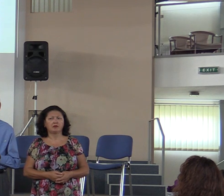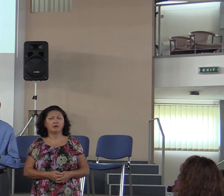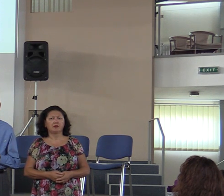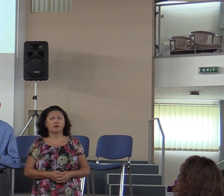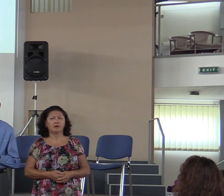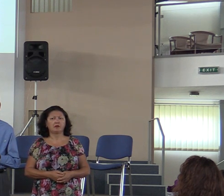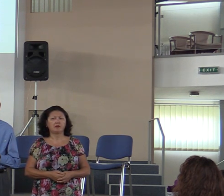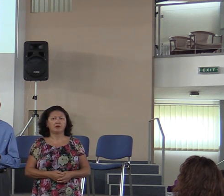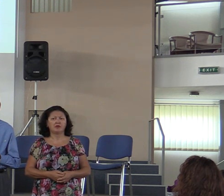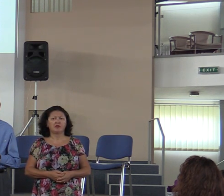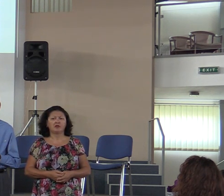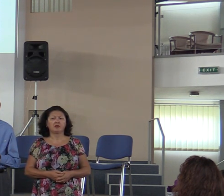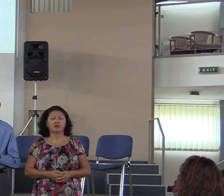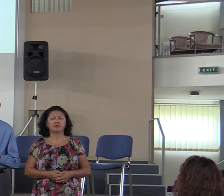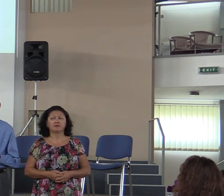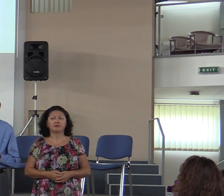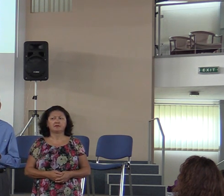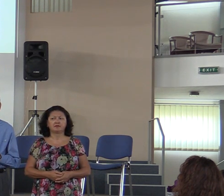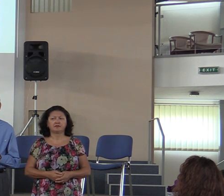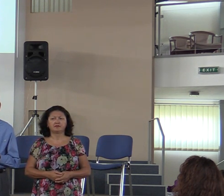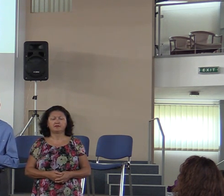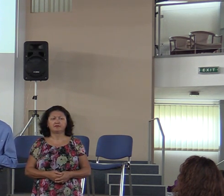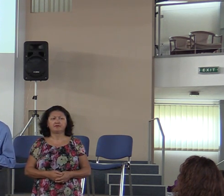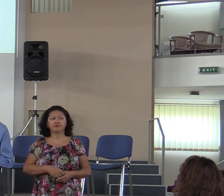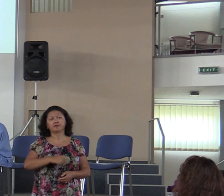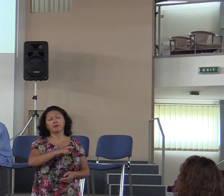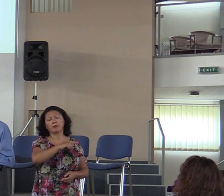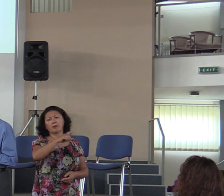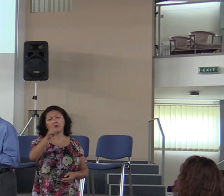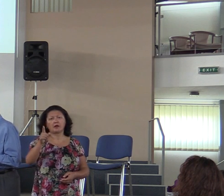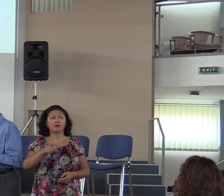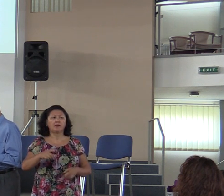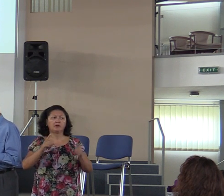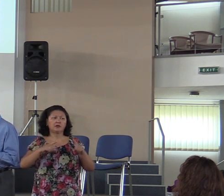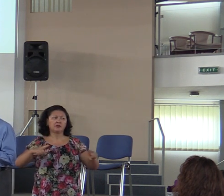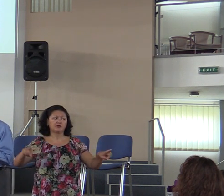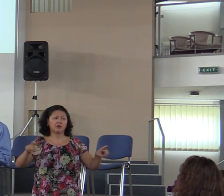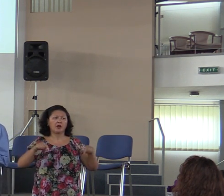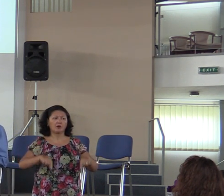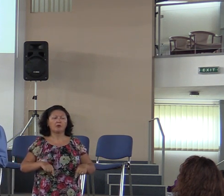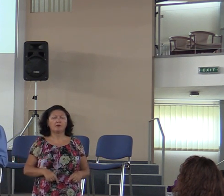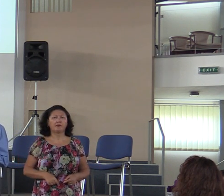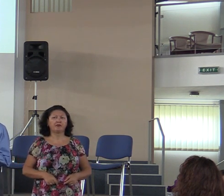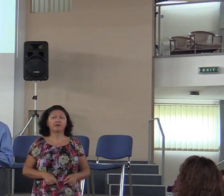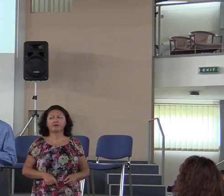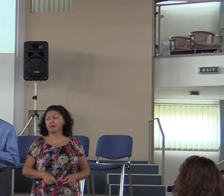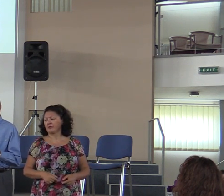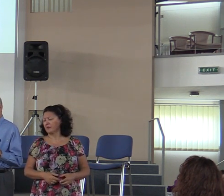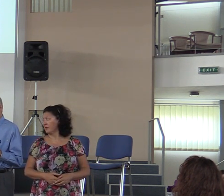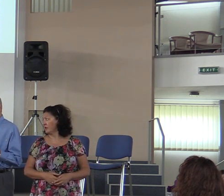different Bible characters. Voi desfășura acum un anumit punct de